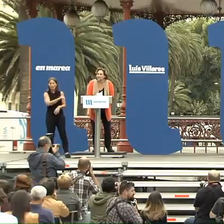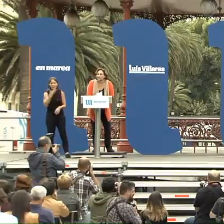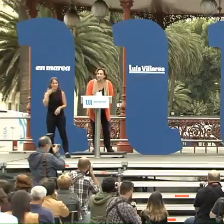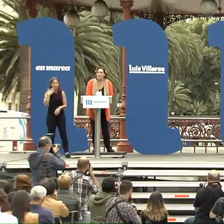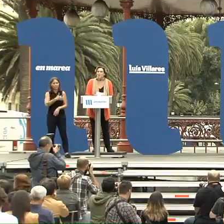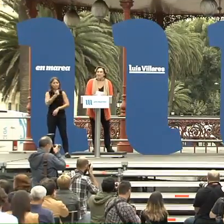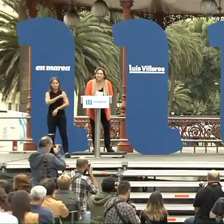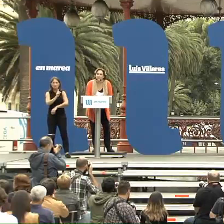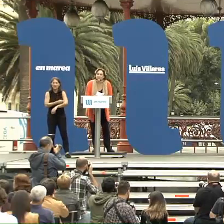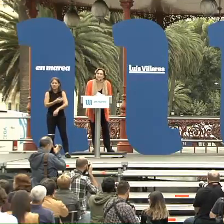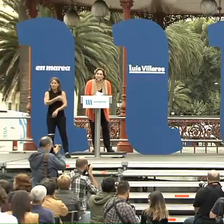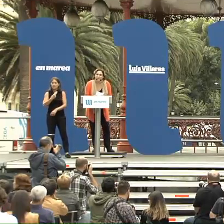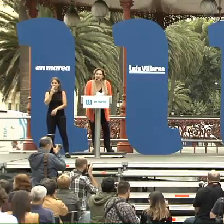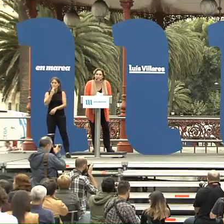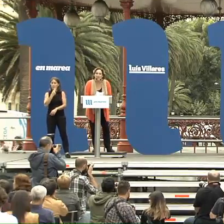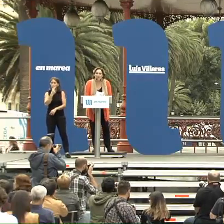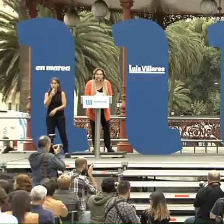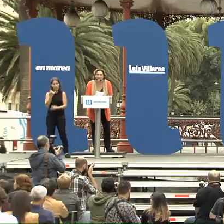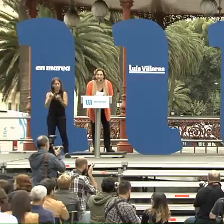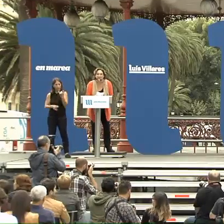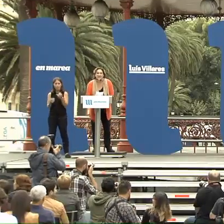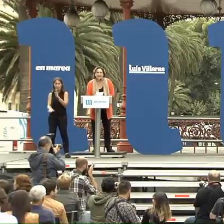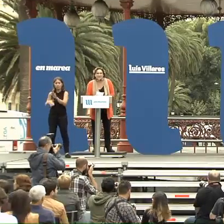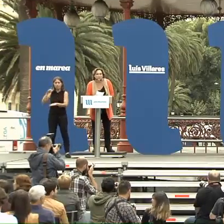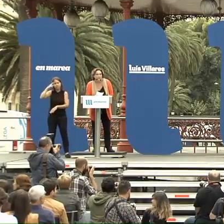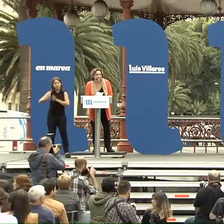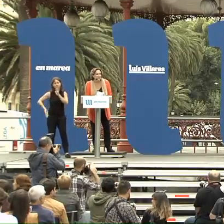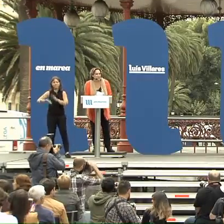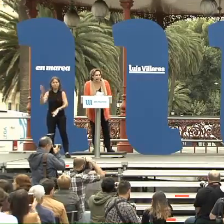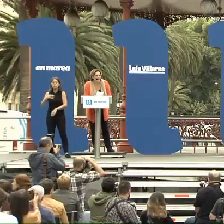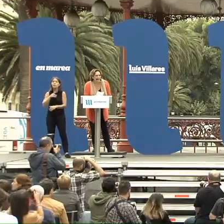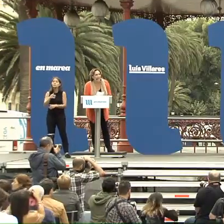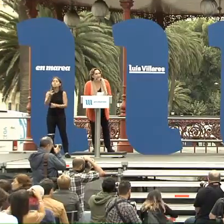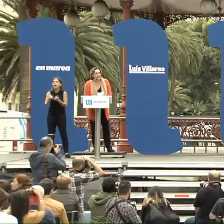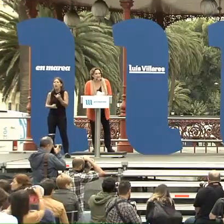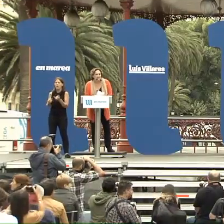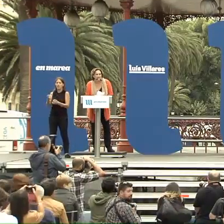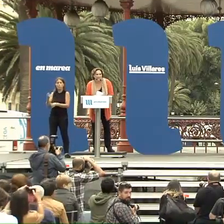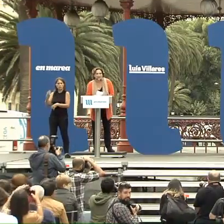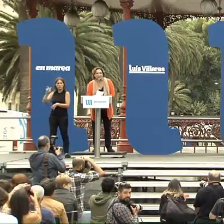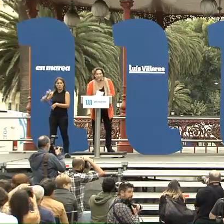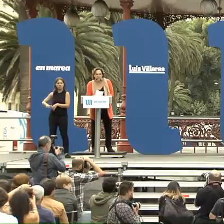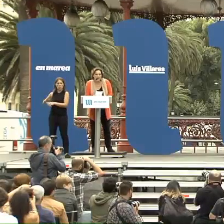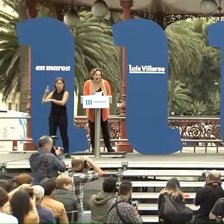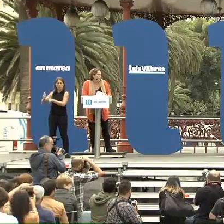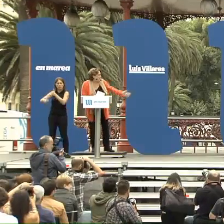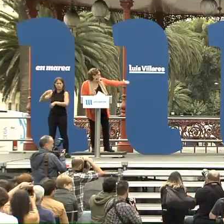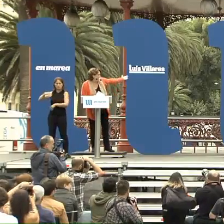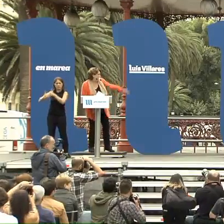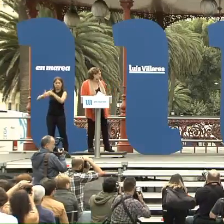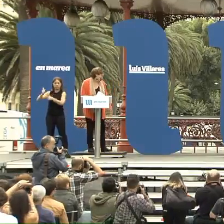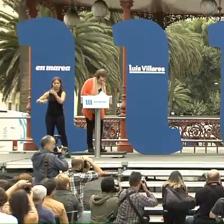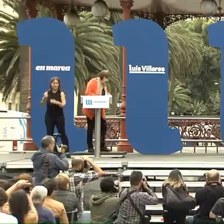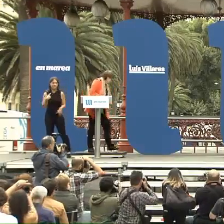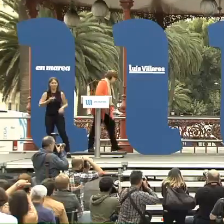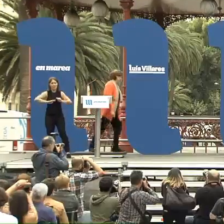y valiente y comprometido que ha decidido dar el paso al frente y hacer posible disputarle la presidencia al Partido Popular.